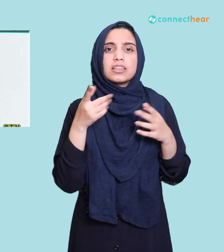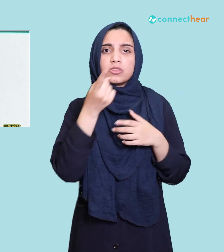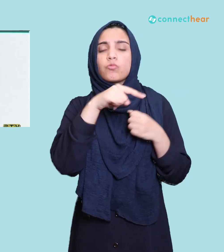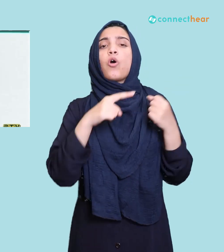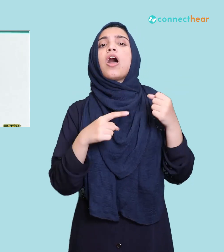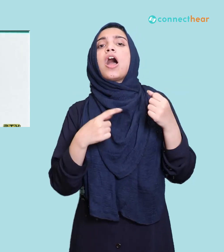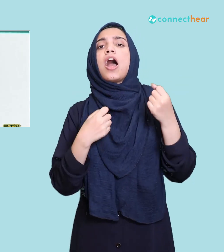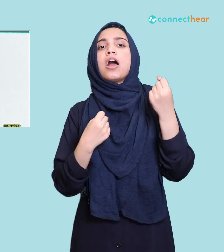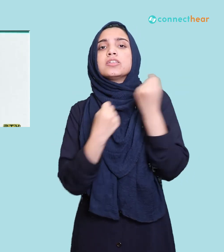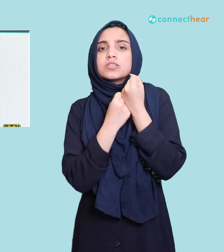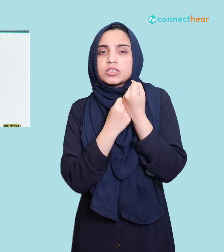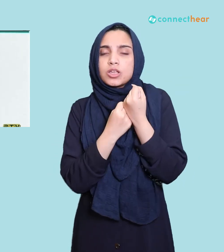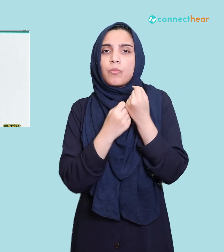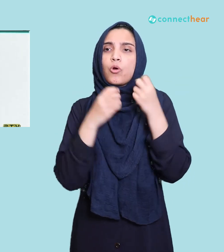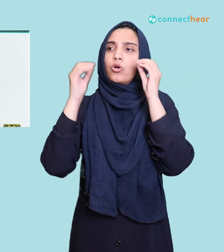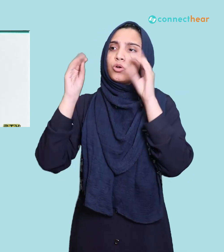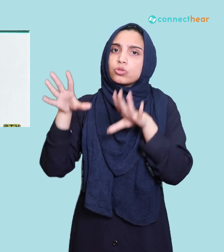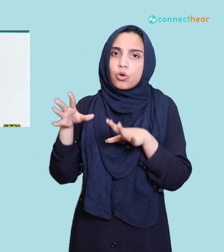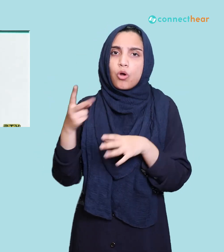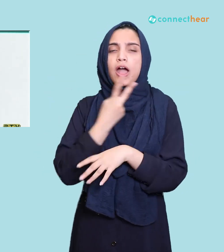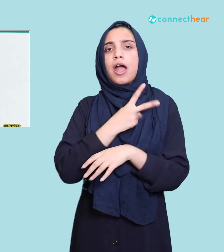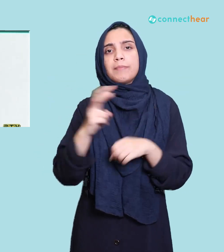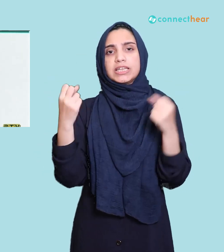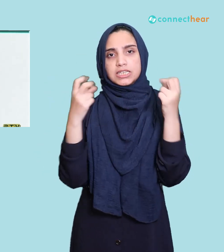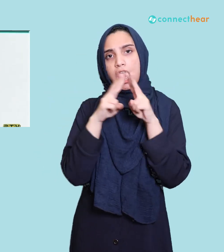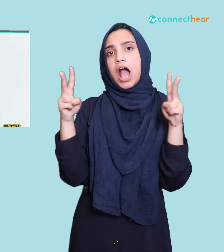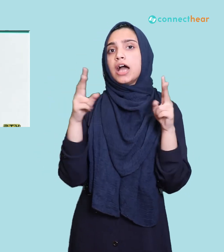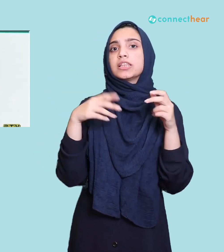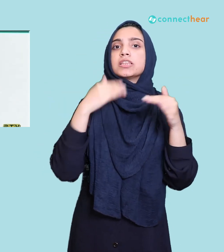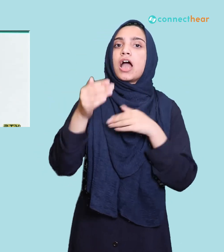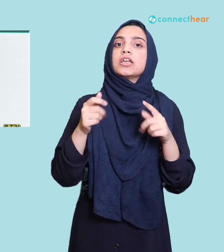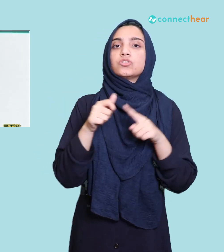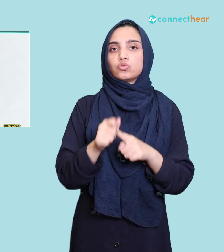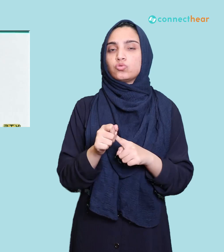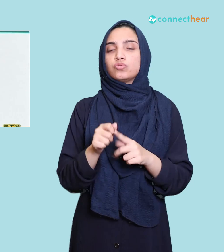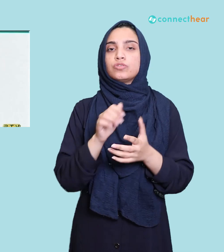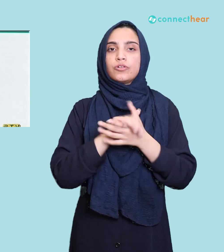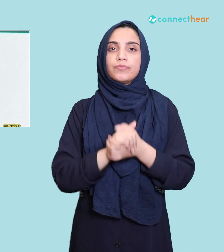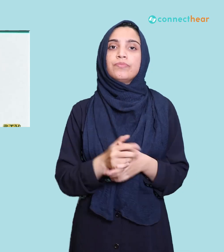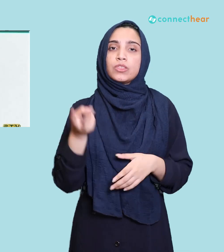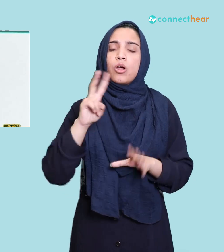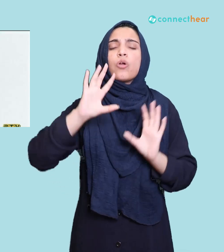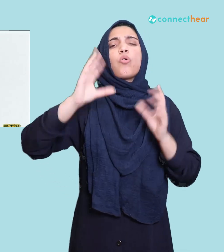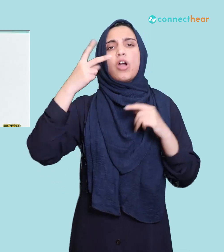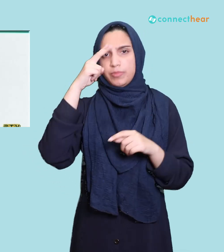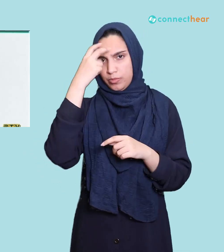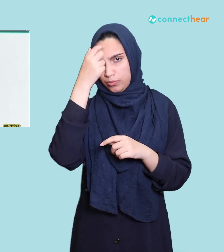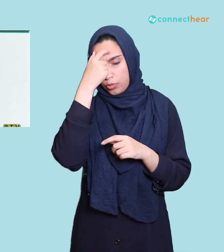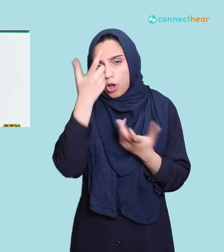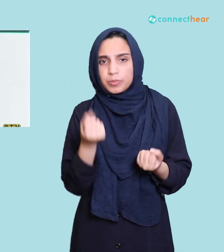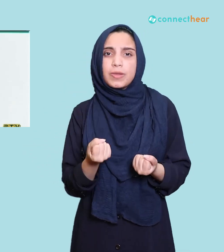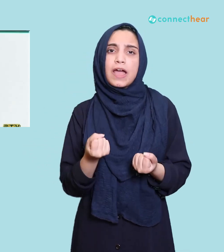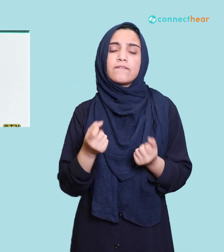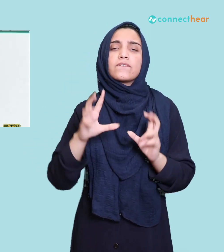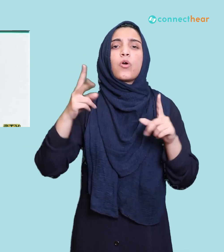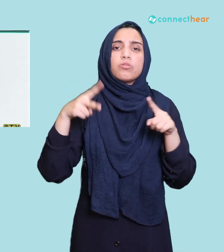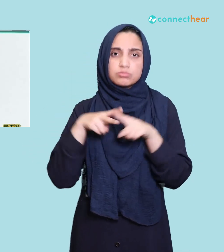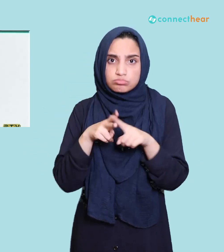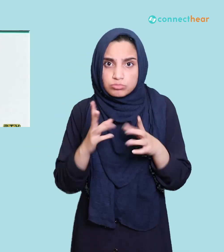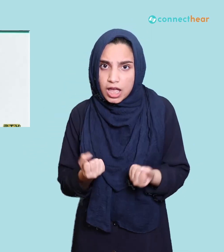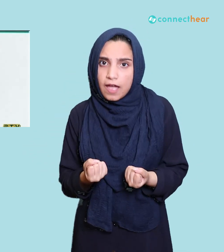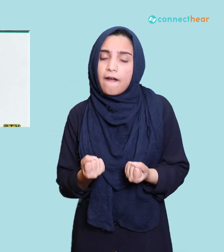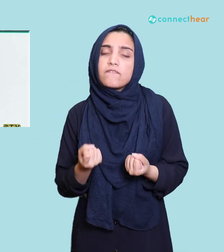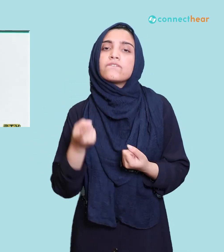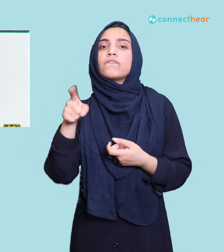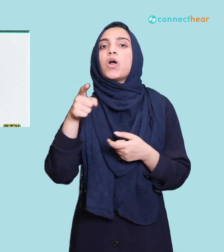تو ابھی بھی ہم رکاوٹیں ڈال دیتے ہیں. تو جو بھی آپ کو رکاوٹیں آئیں گی اس میں آپ نے پلیز مجھے آگاہ کرنا ہے. اور